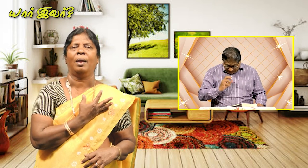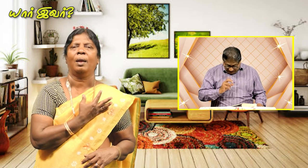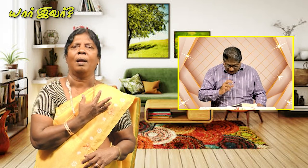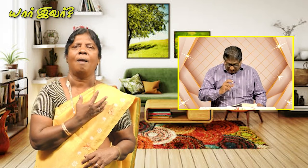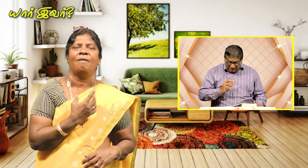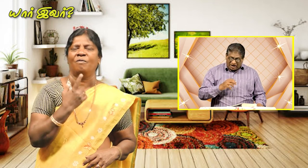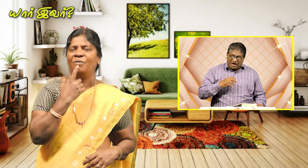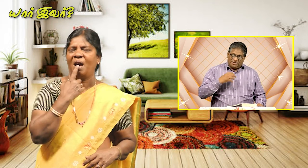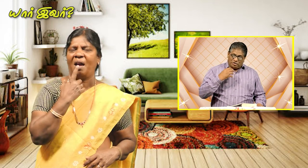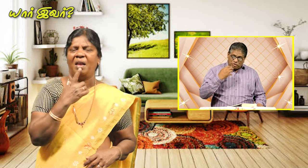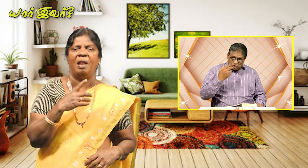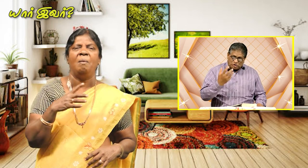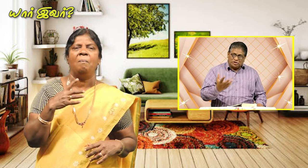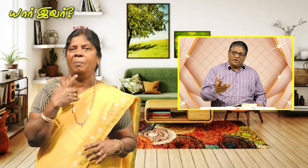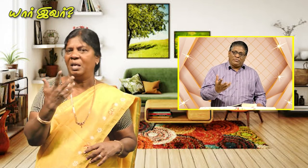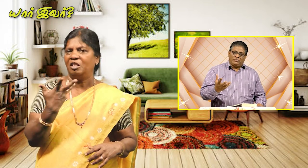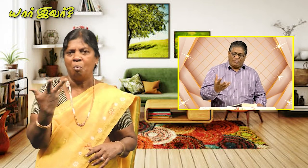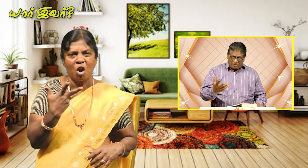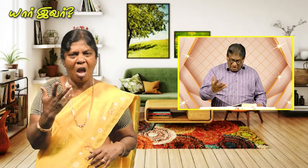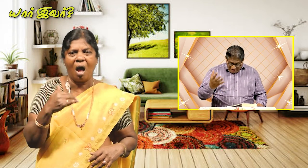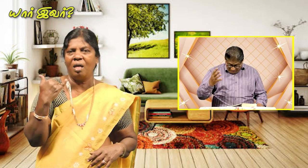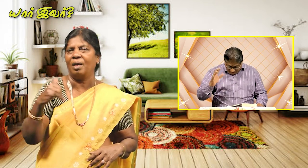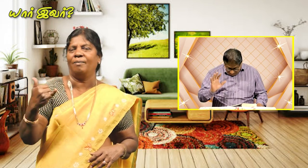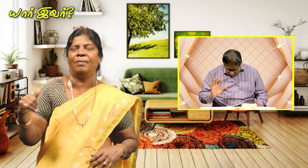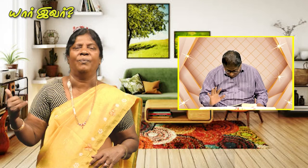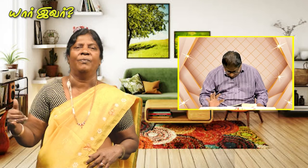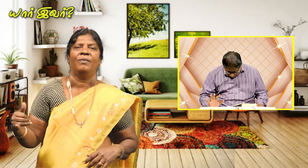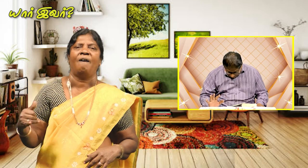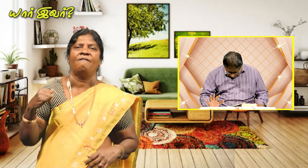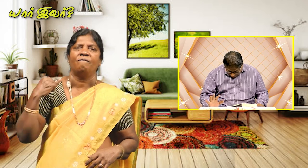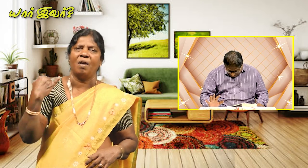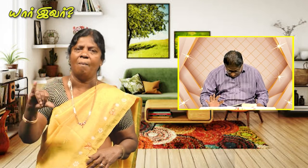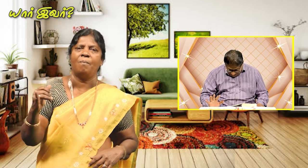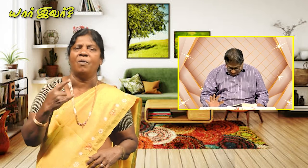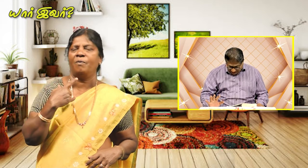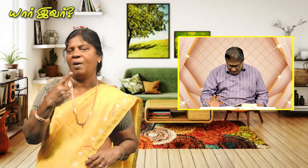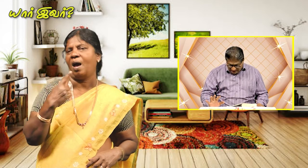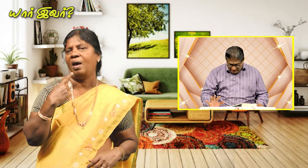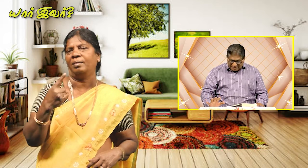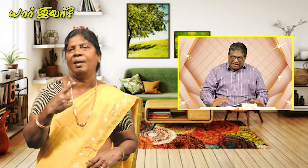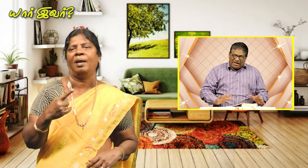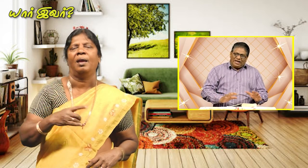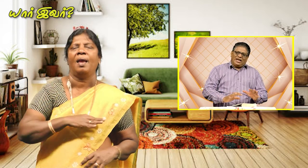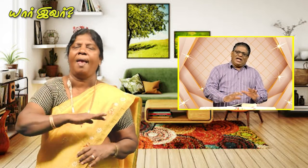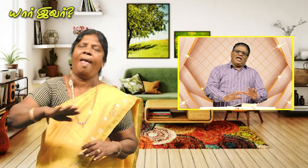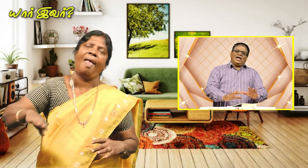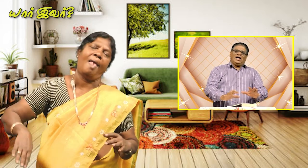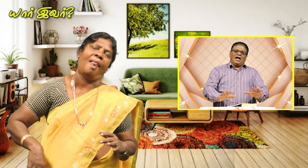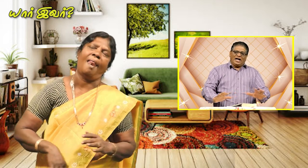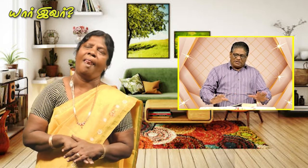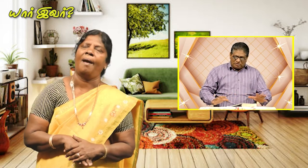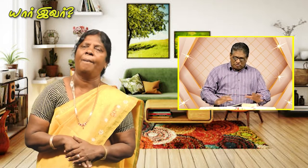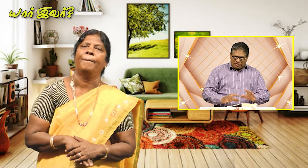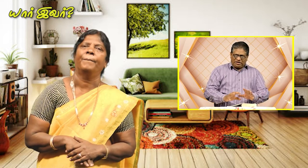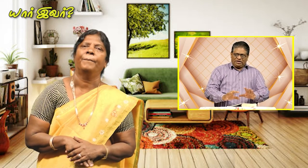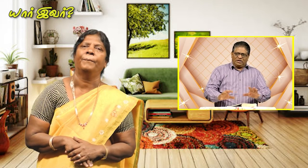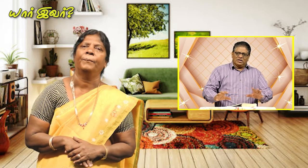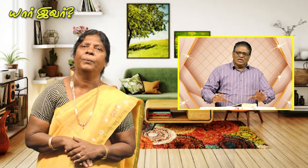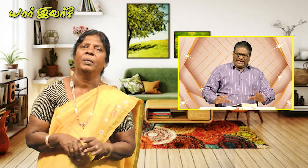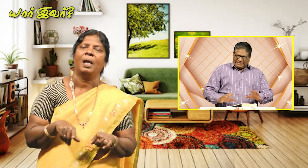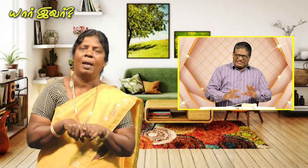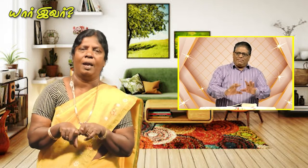வாயில் பிறக்கலாகாத தூஷணம், வம்பு வார்த்தைகள், இதெல்லாம் அதுக்கு